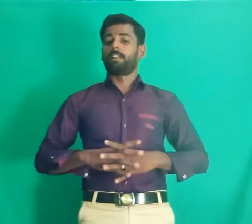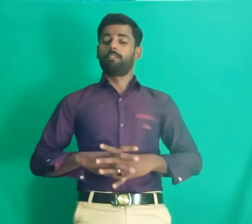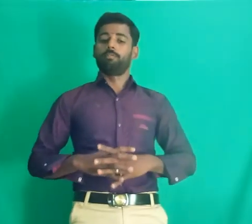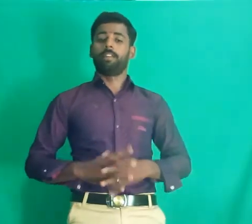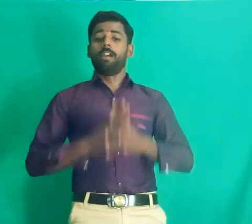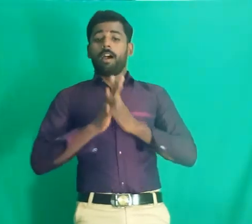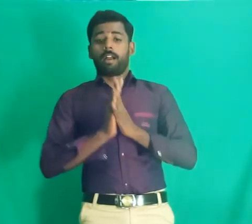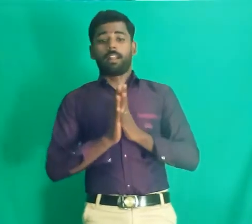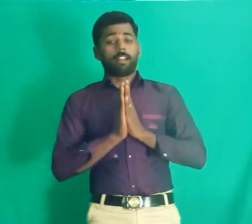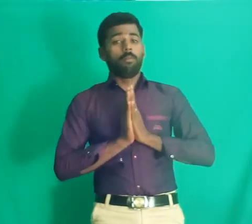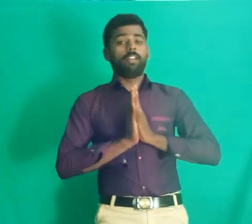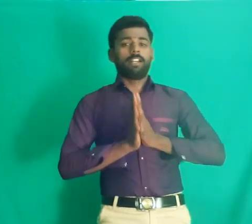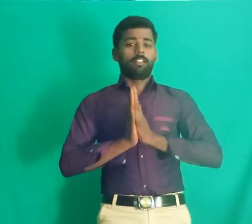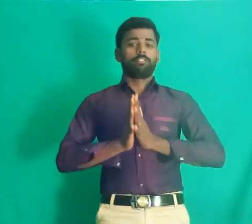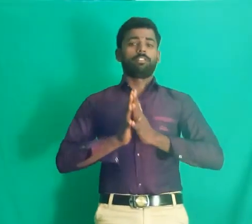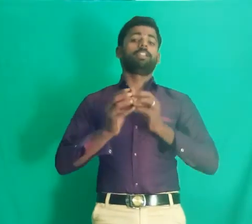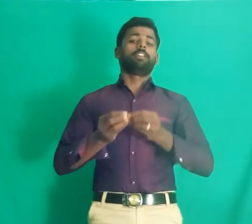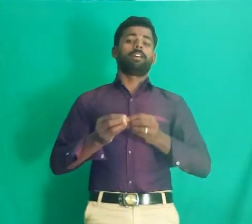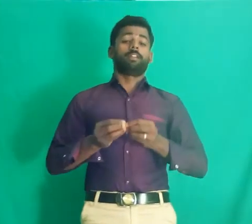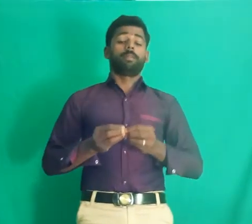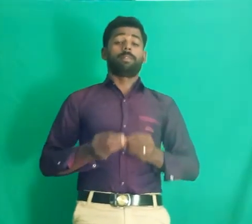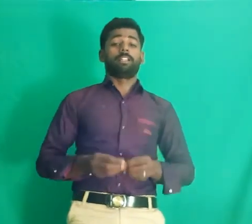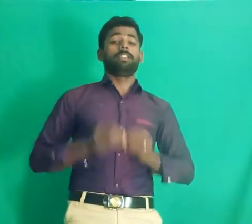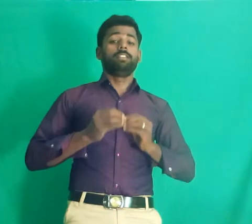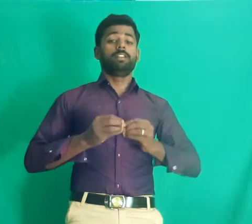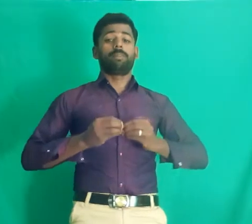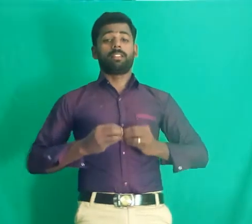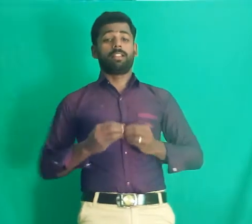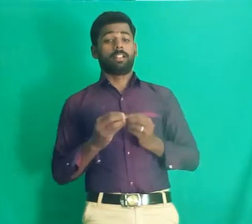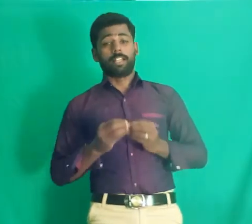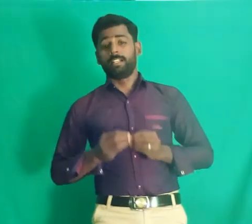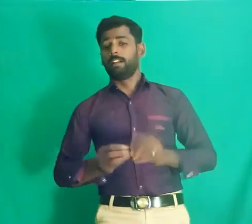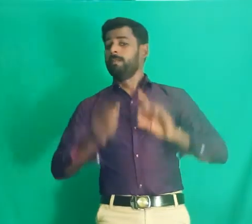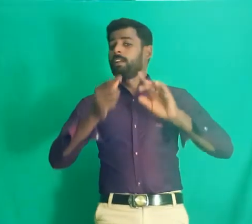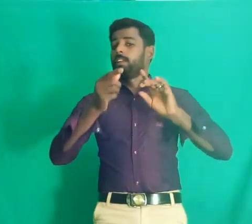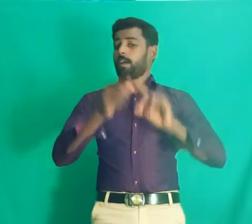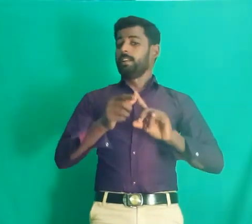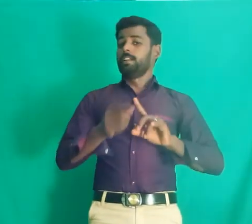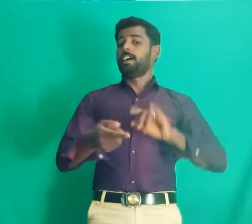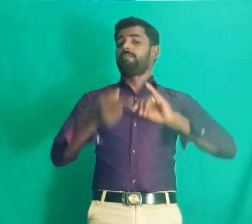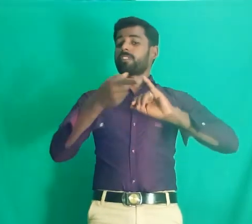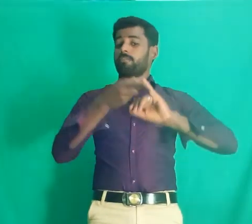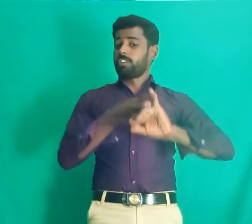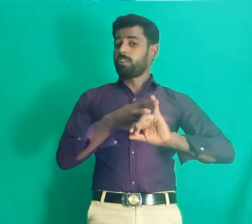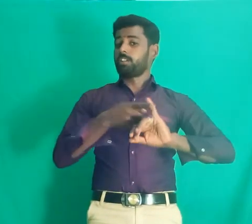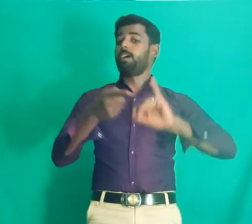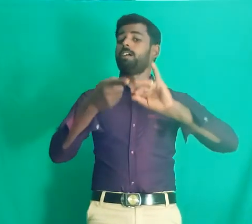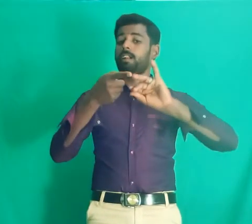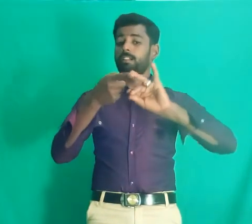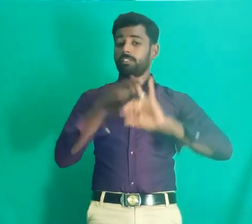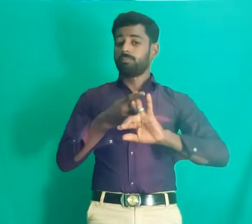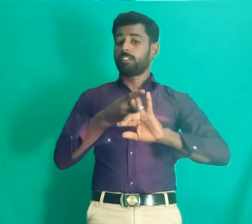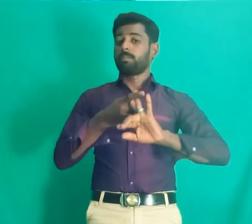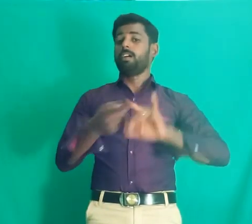தமில்ல விஷுவாசமா அல்து விசுவாசமா